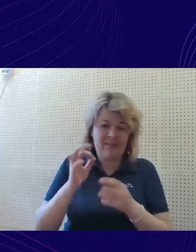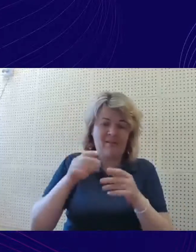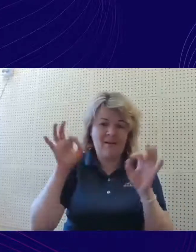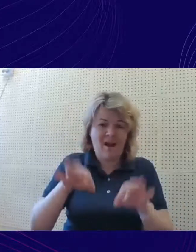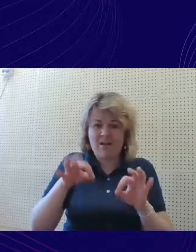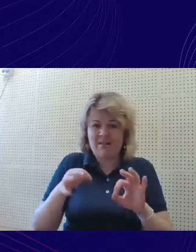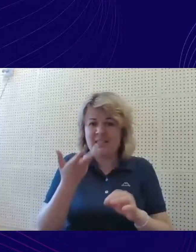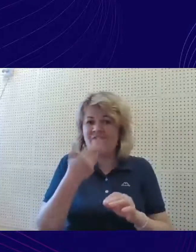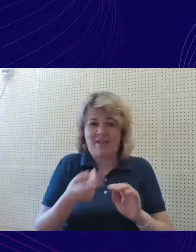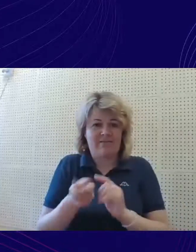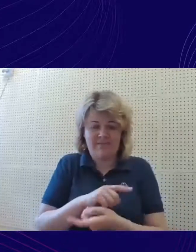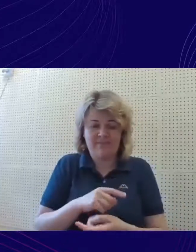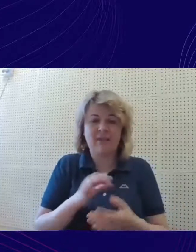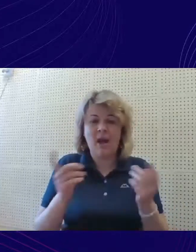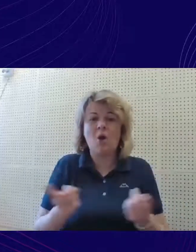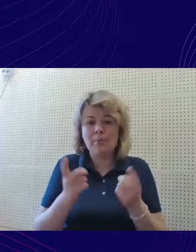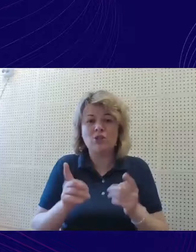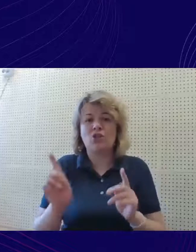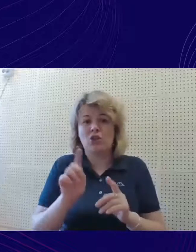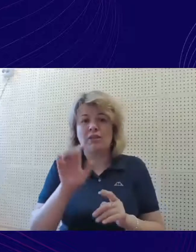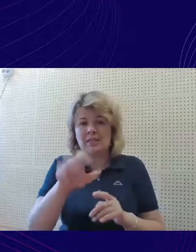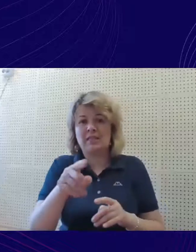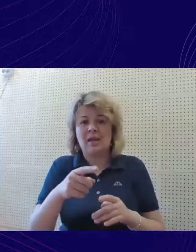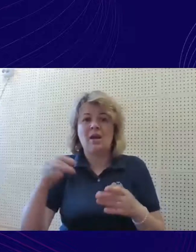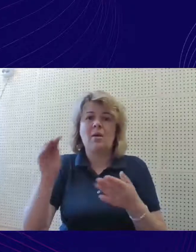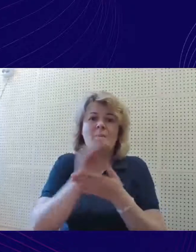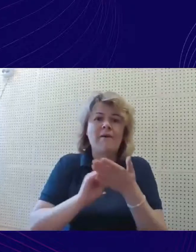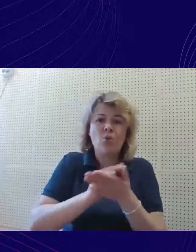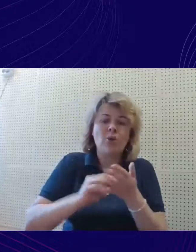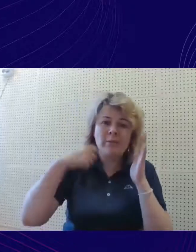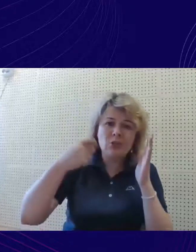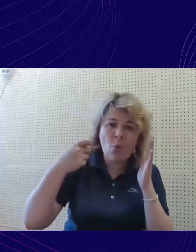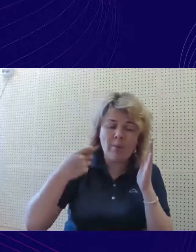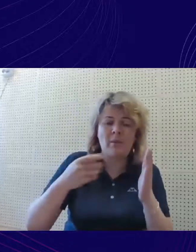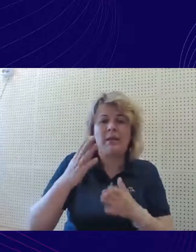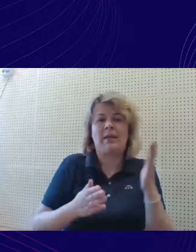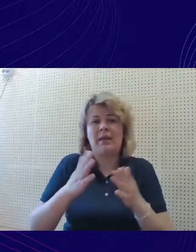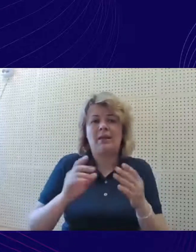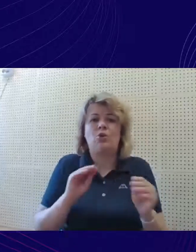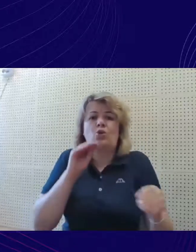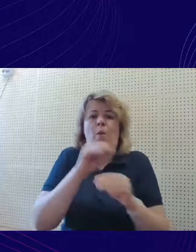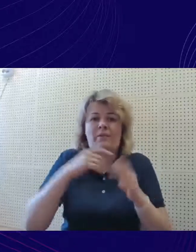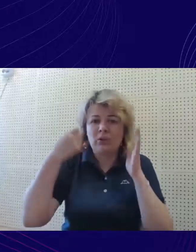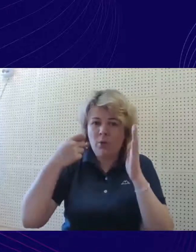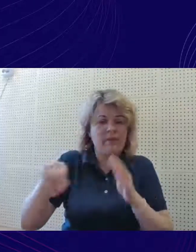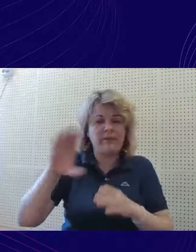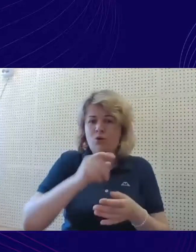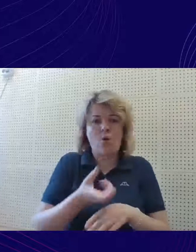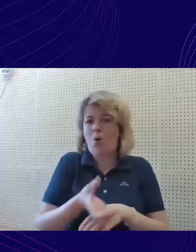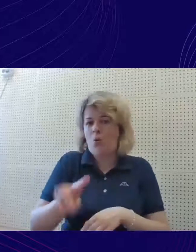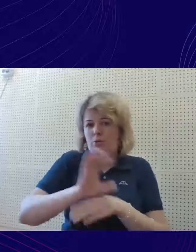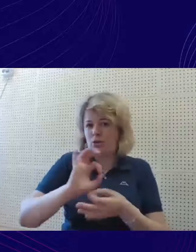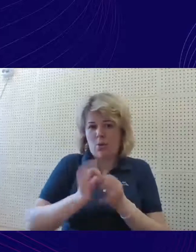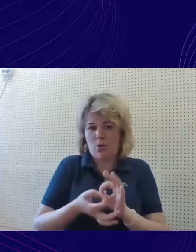обычно с досъемками и пересъемками все очень сложно, потому что это происходит